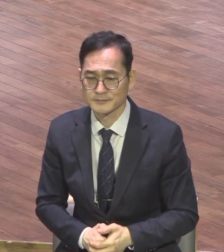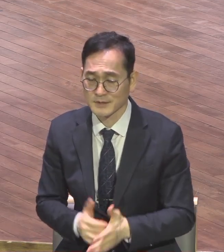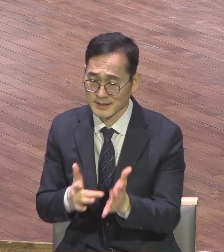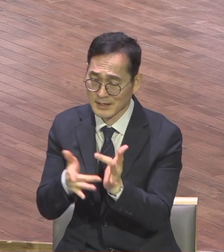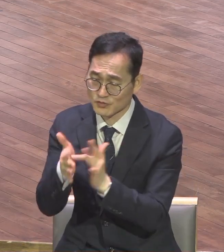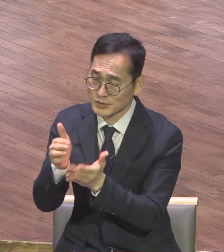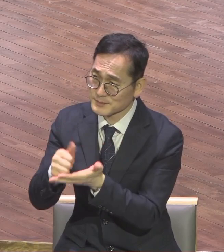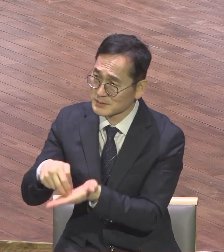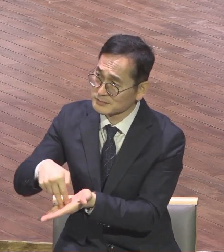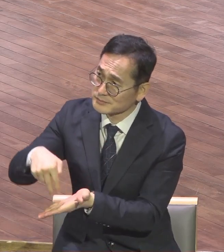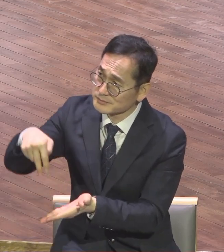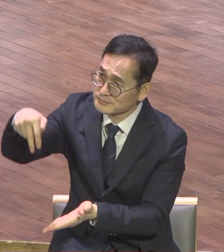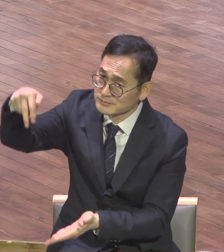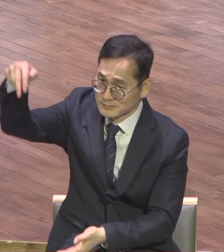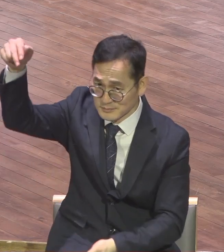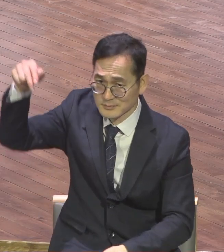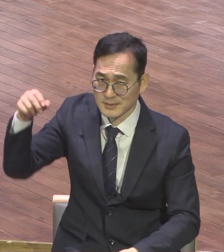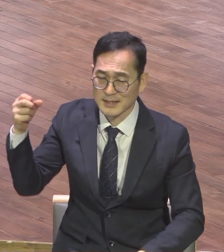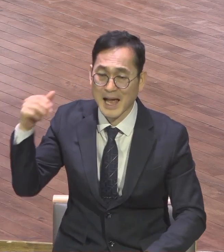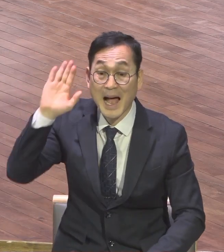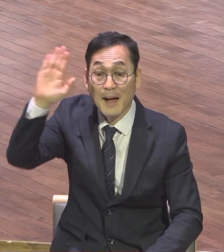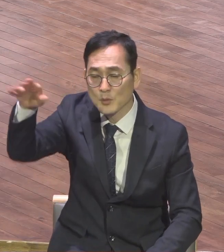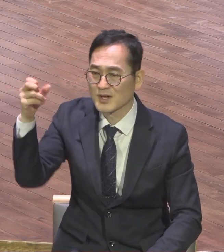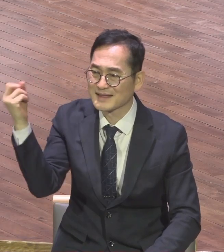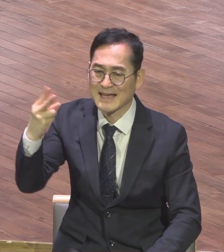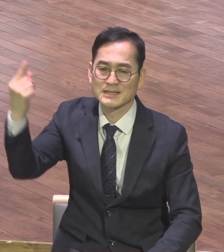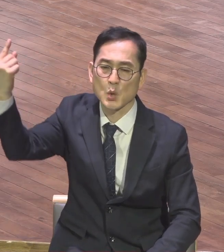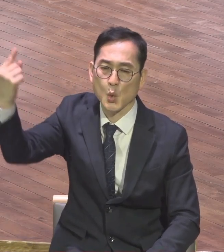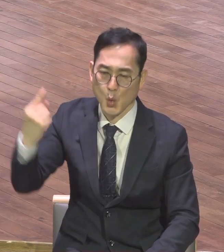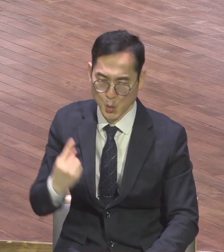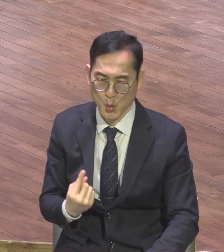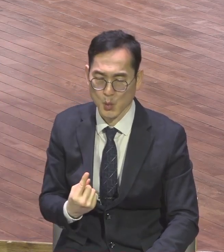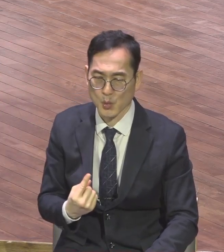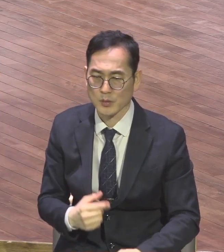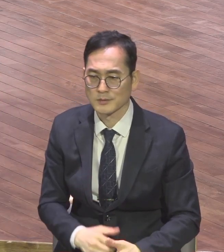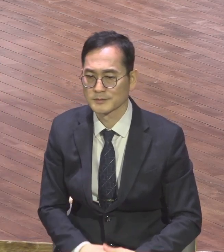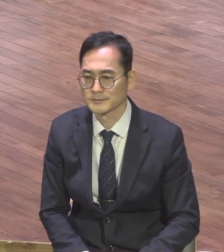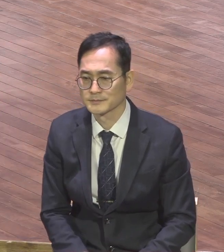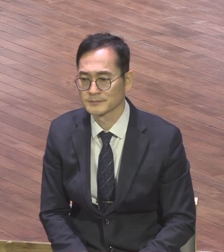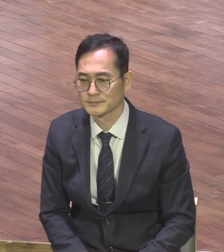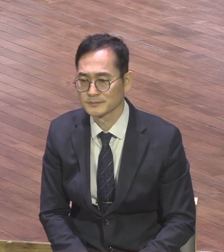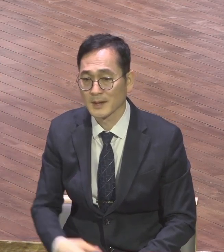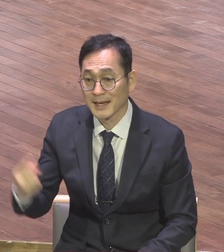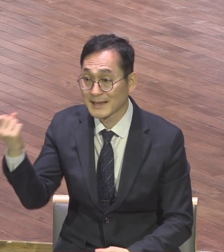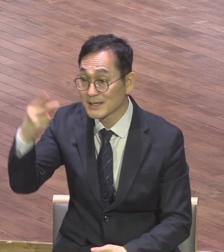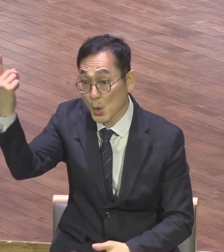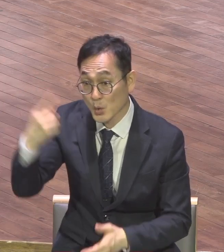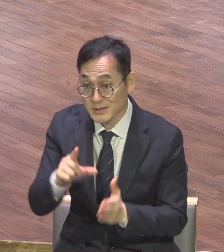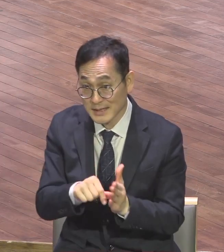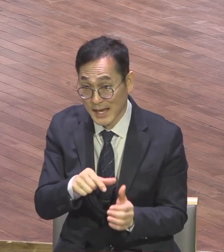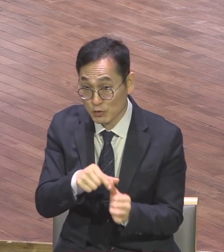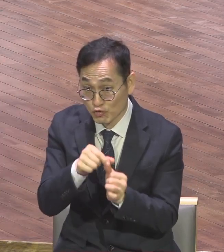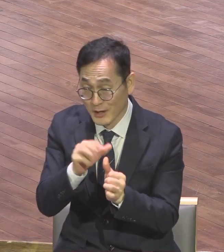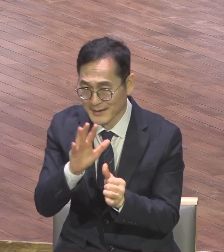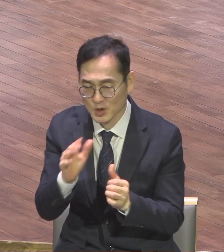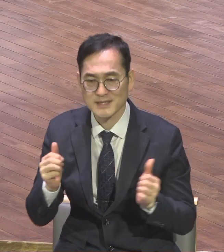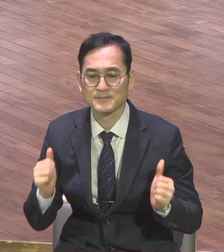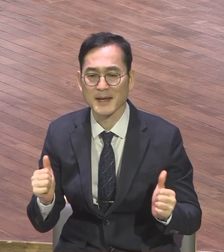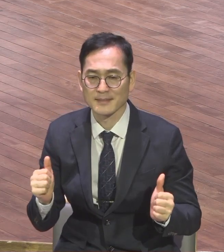성천하셔서 이제는 뭐요? 재림주로 인류를 심판할 재림주로 다시 오실 그리스도